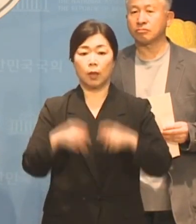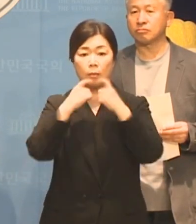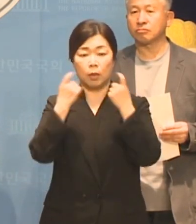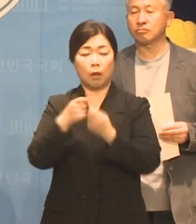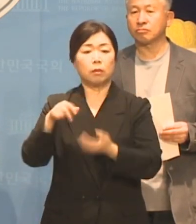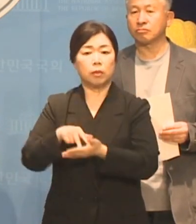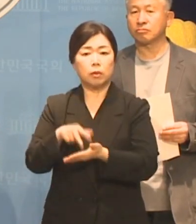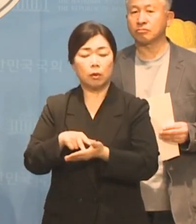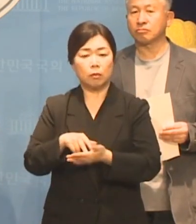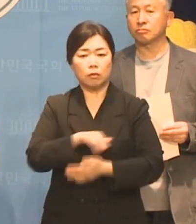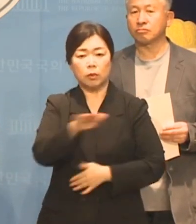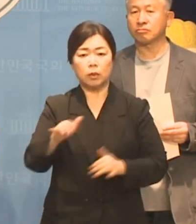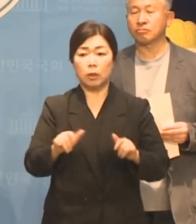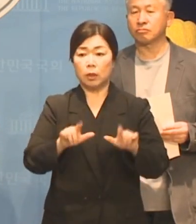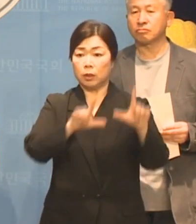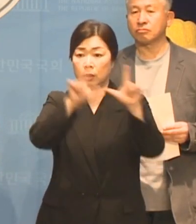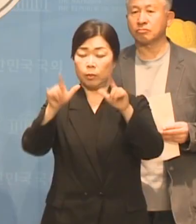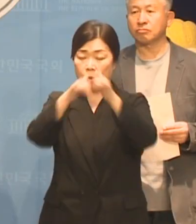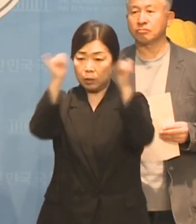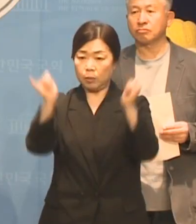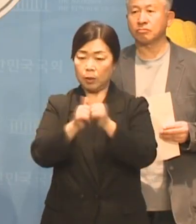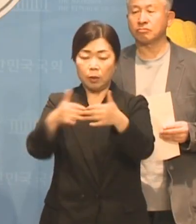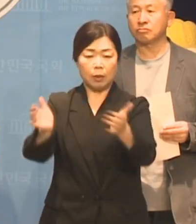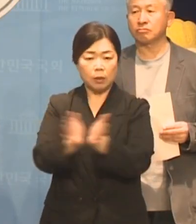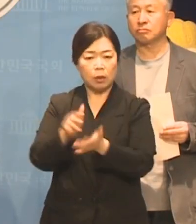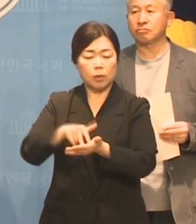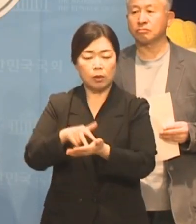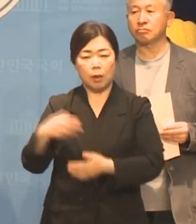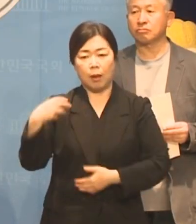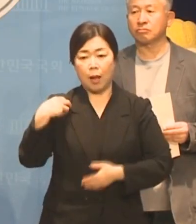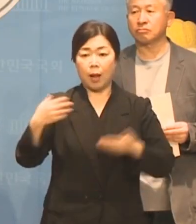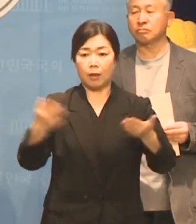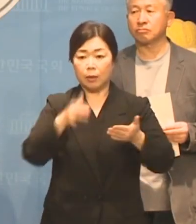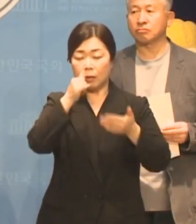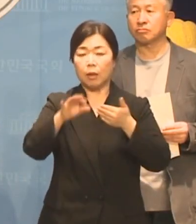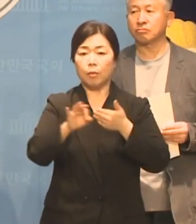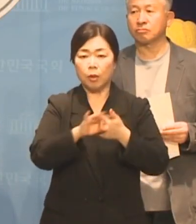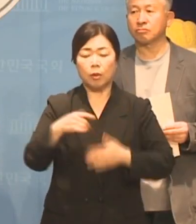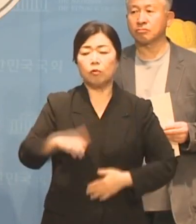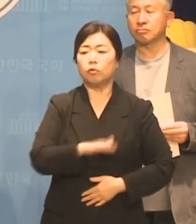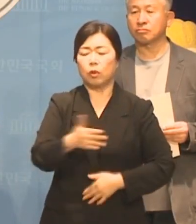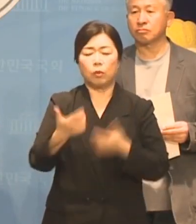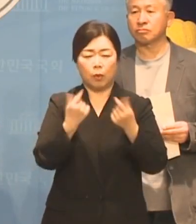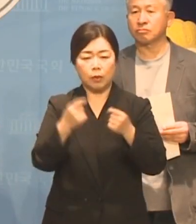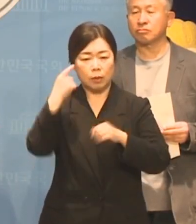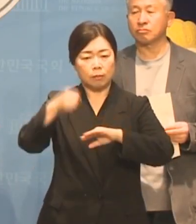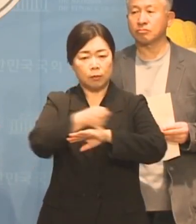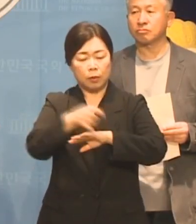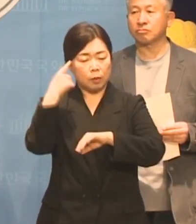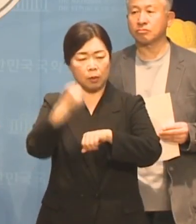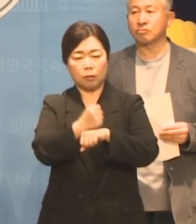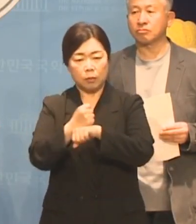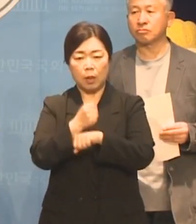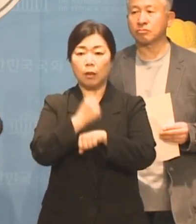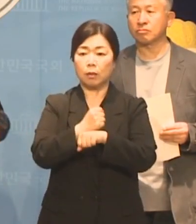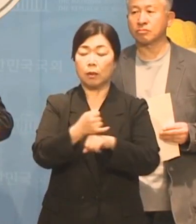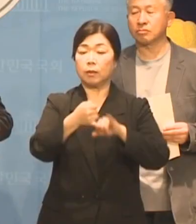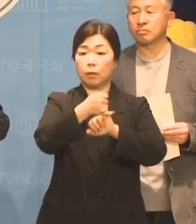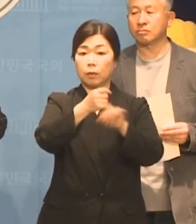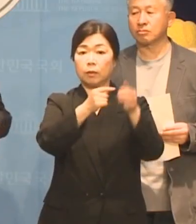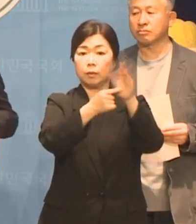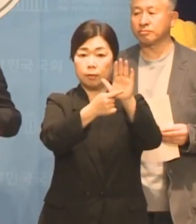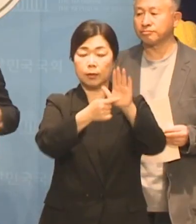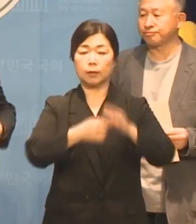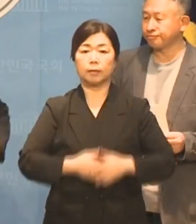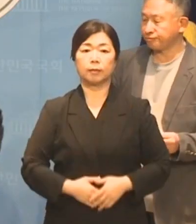레벨에서 저희 시민단체가 수행할 역할에 대해서도 저희들 나름대로 구상하고 노력해 나가겠다는 약속을 드립니다.